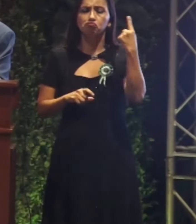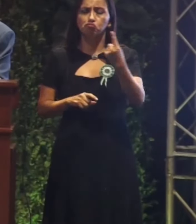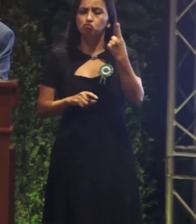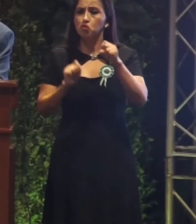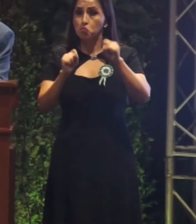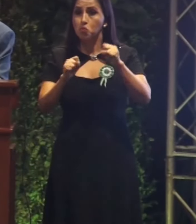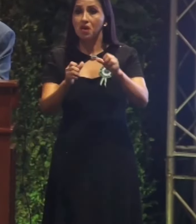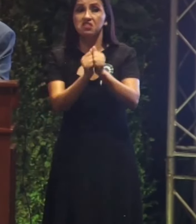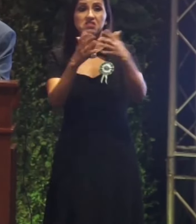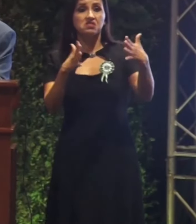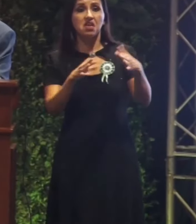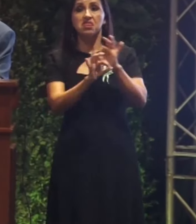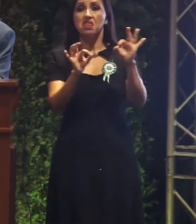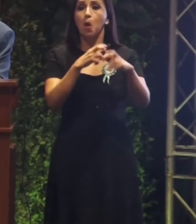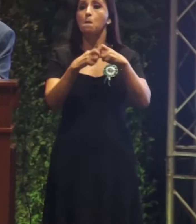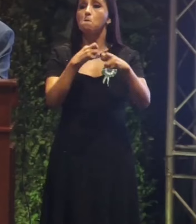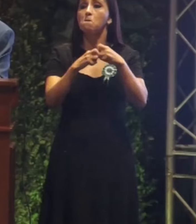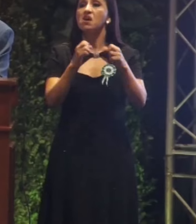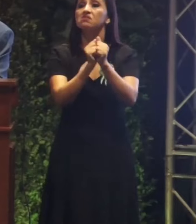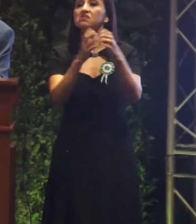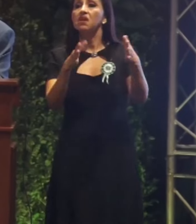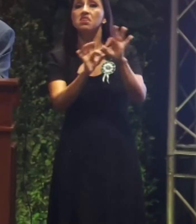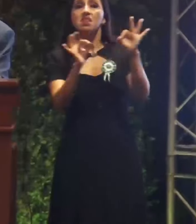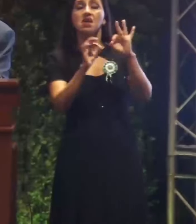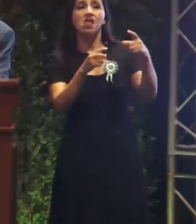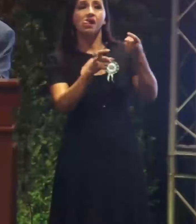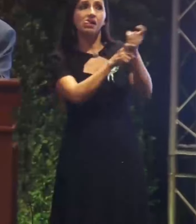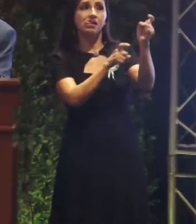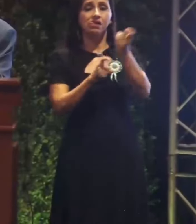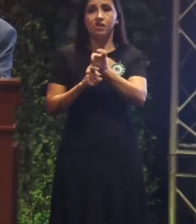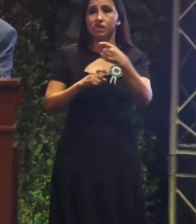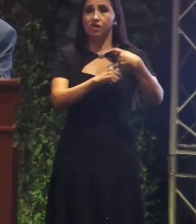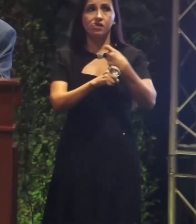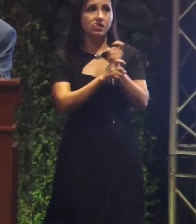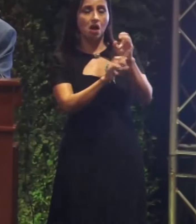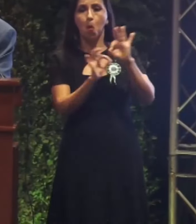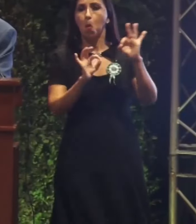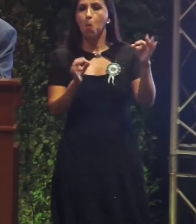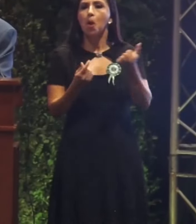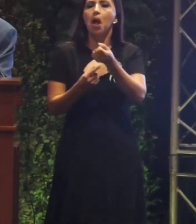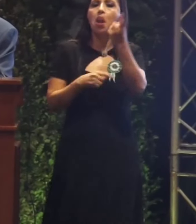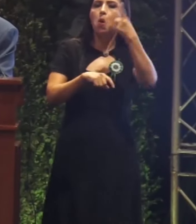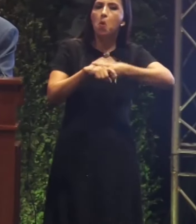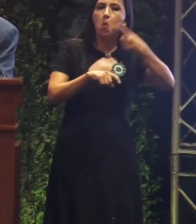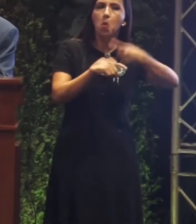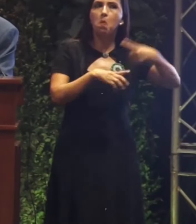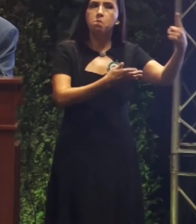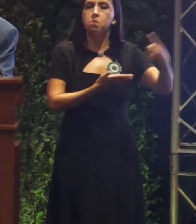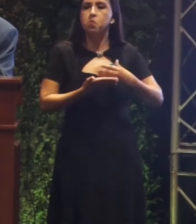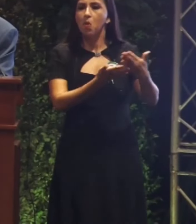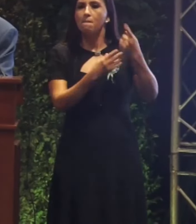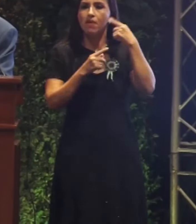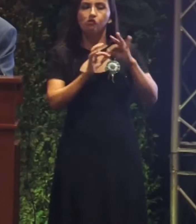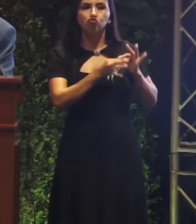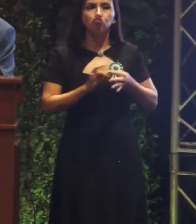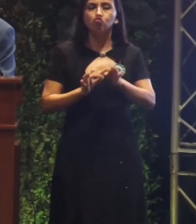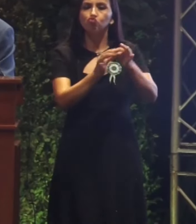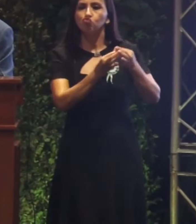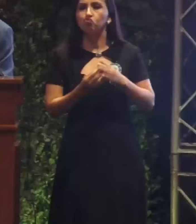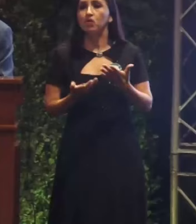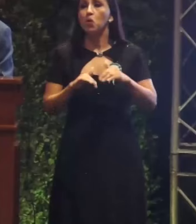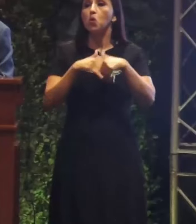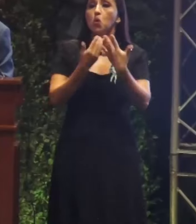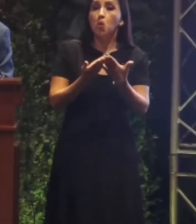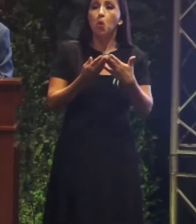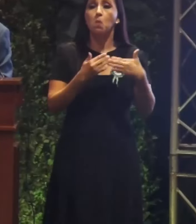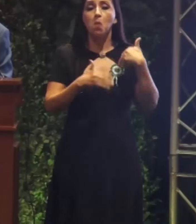siempre, sin hacernos ningún problema y sin causarnos ningún daño, encontrándonos alguna vez para sacar cuentas de